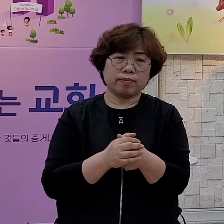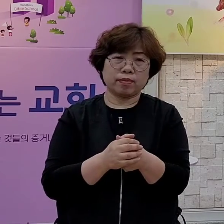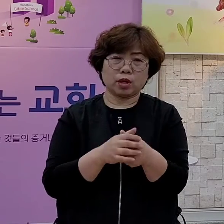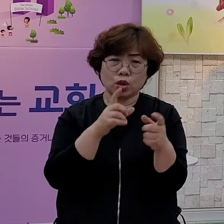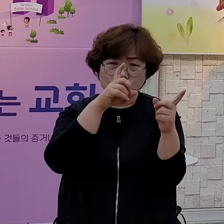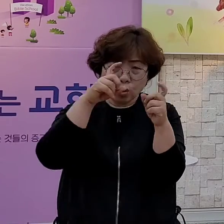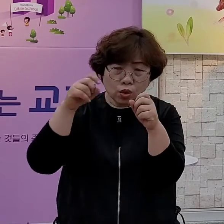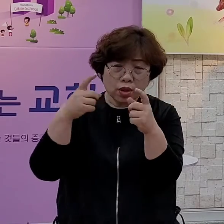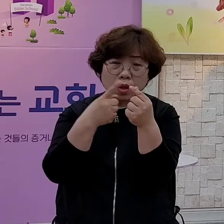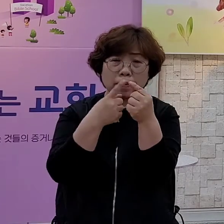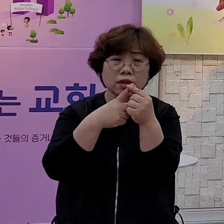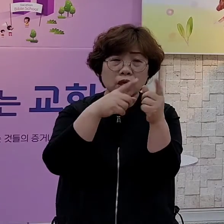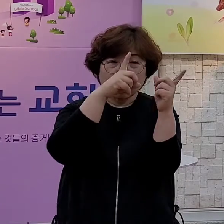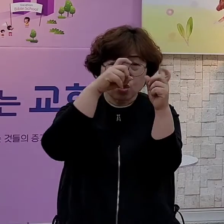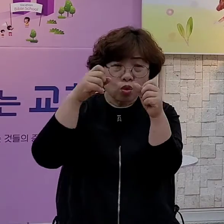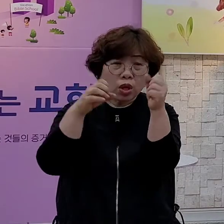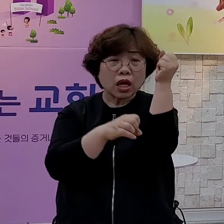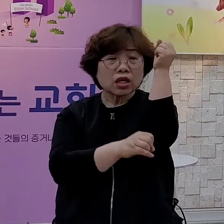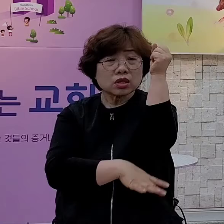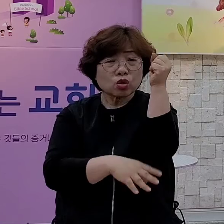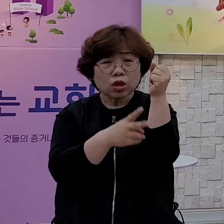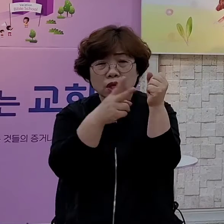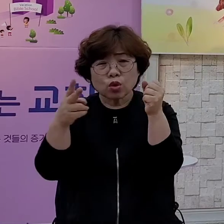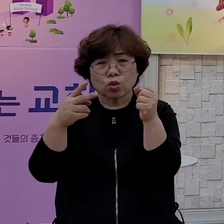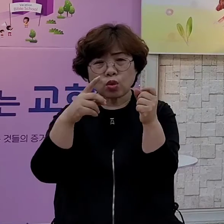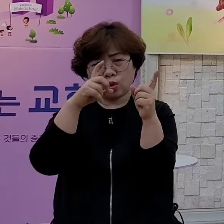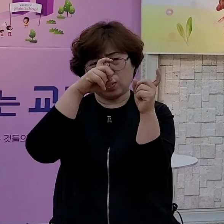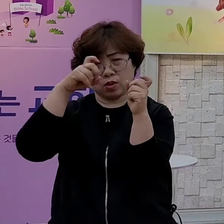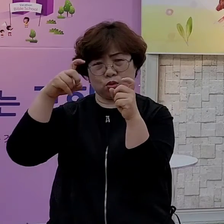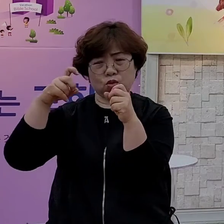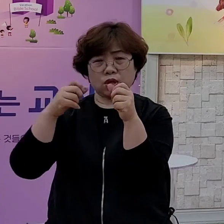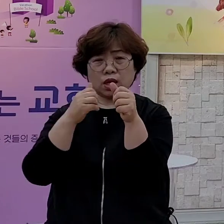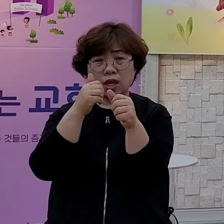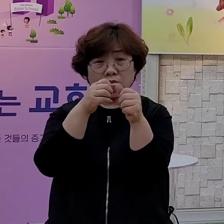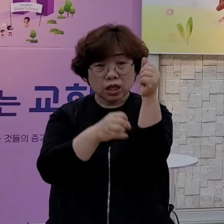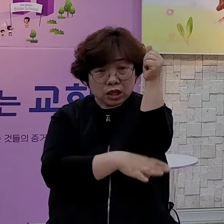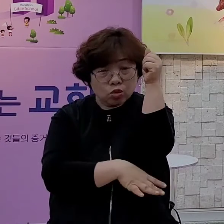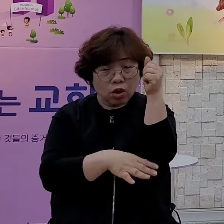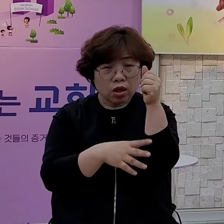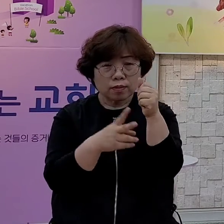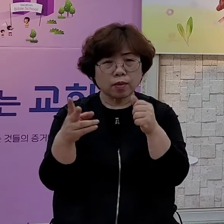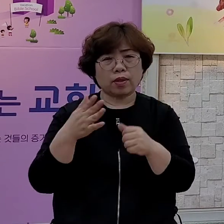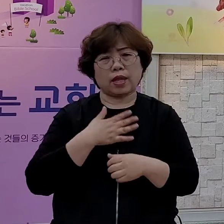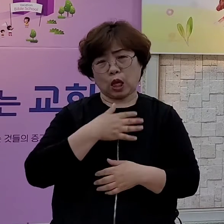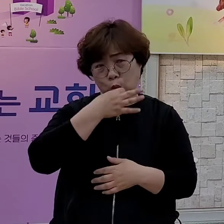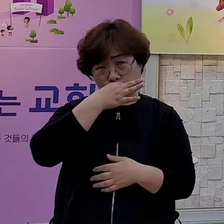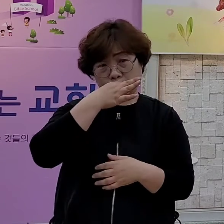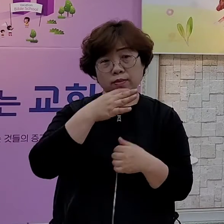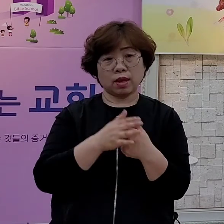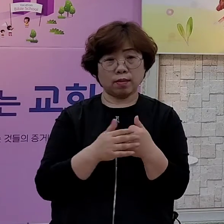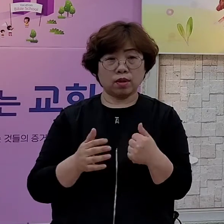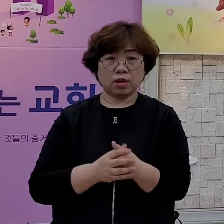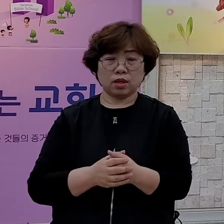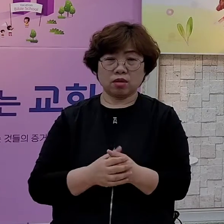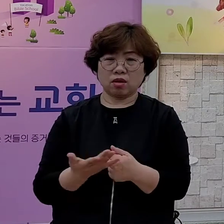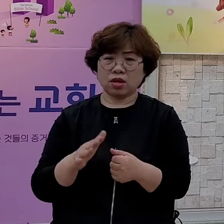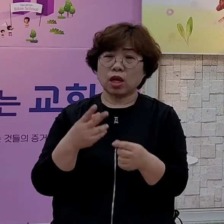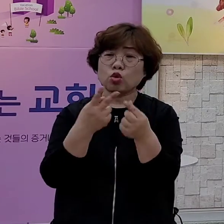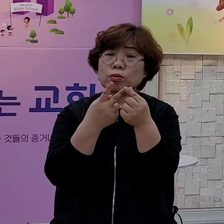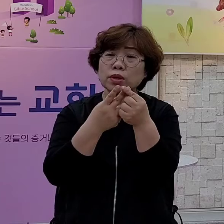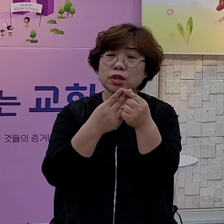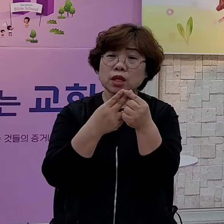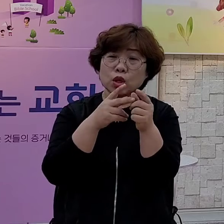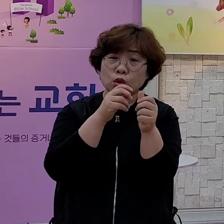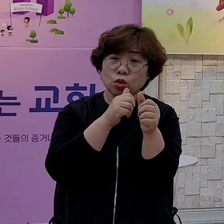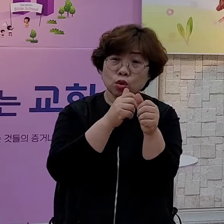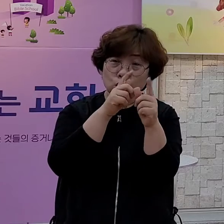죄, 사망 이렇게 가는데, 그러면 유혹을 이길 수 있는 방법은 뭐냐? 야고보는 오늘 감사하게도 이